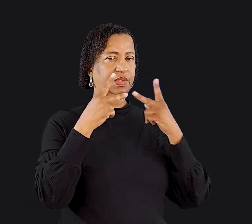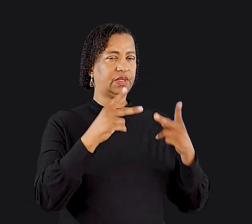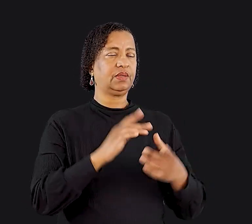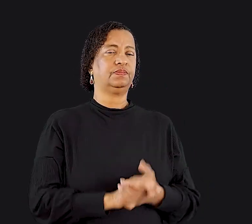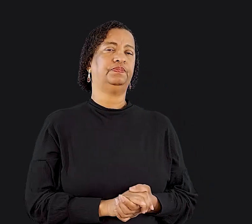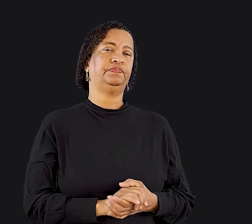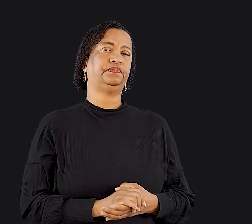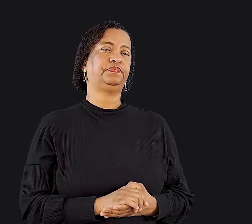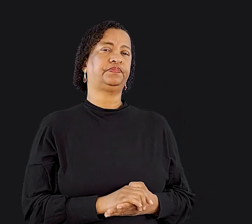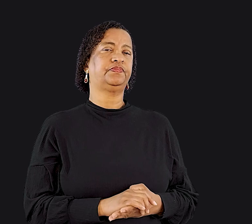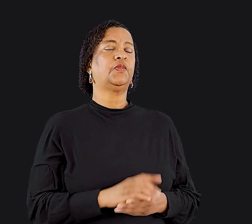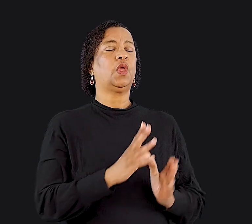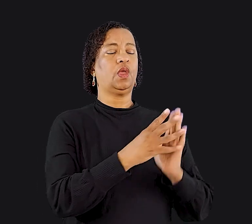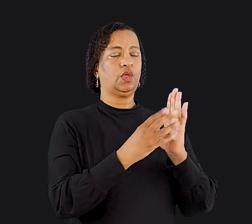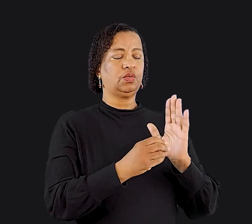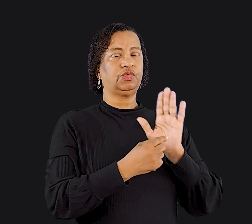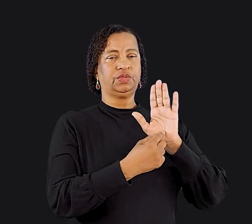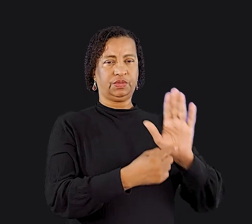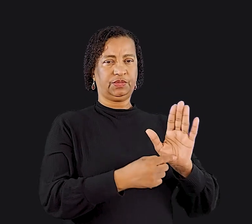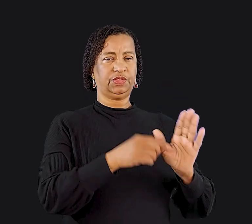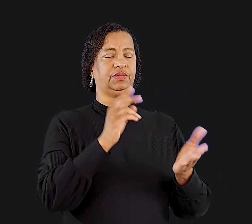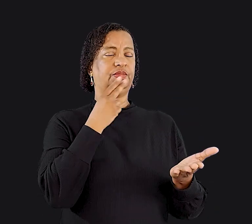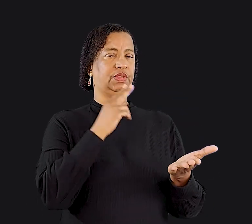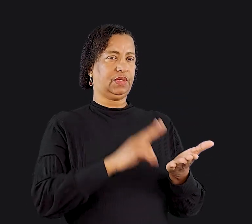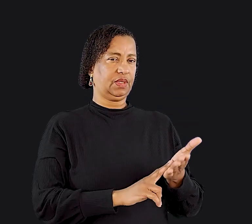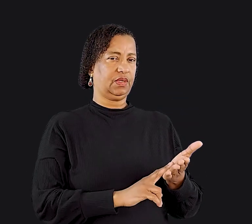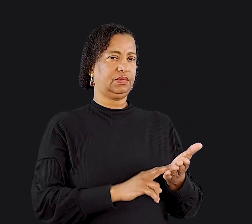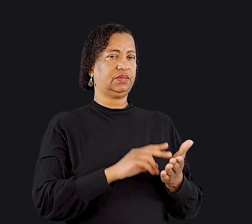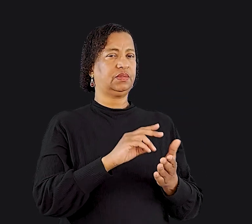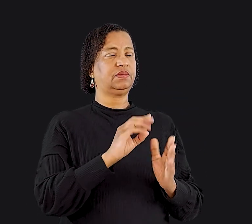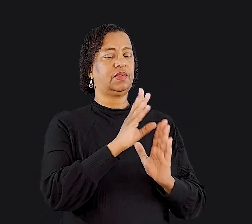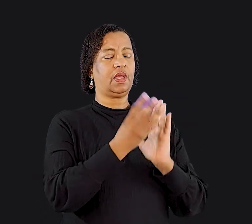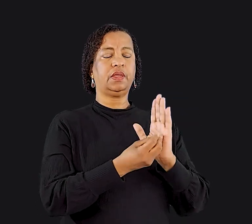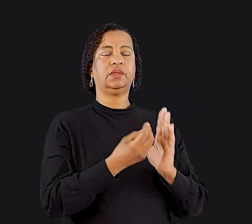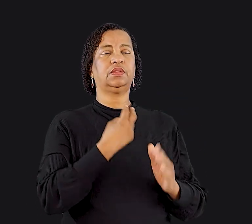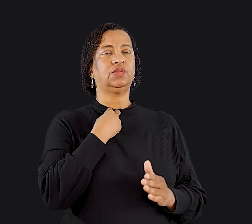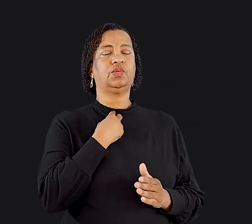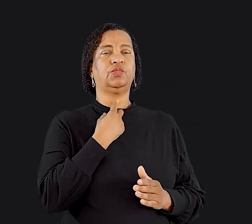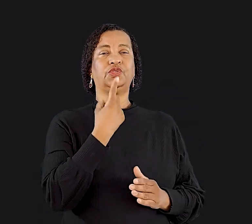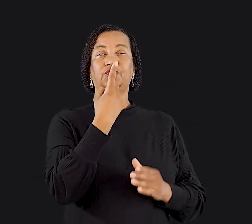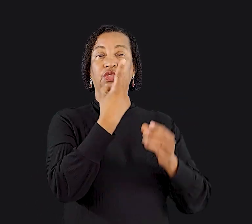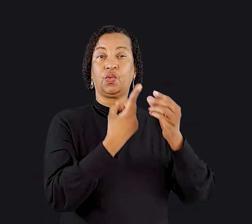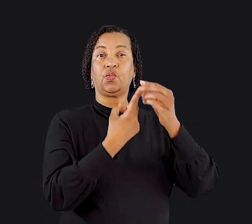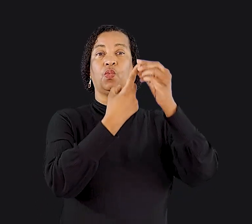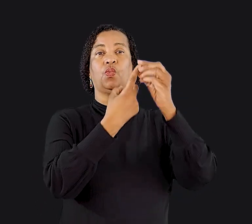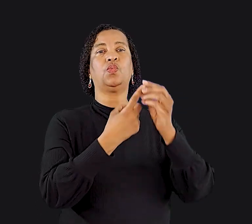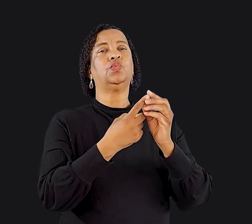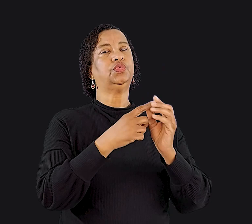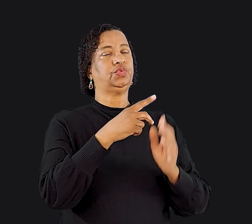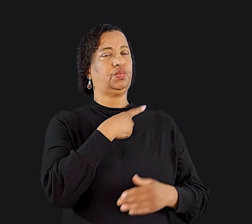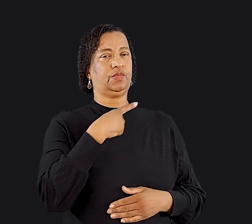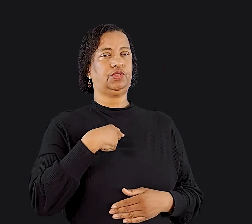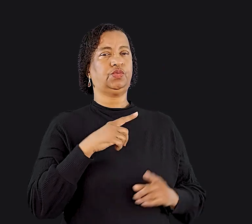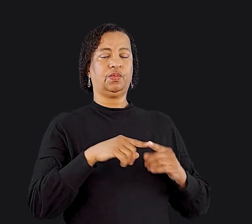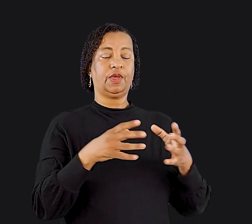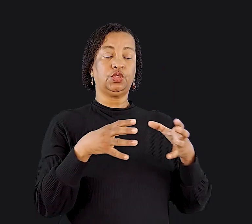com o modelo apresentado nestas epístolas, a igreja não deve ter um único pastor, mas um grupo de pastores.